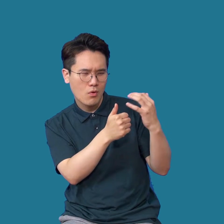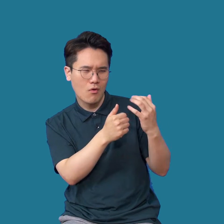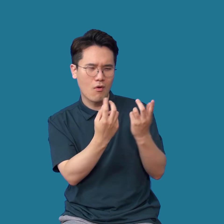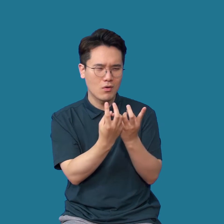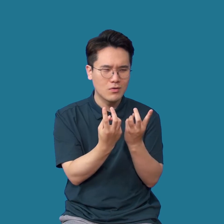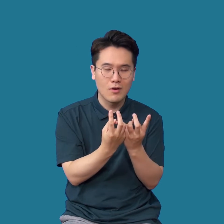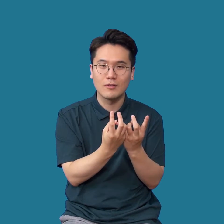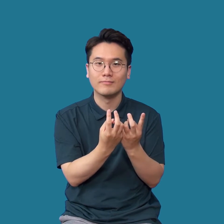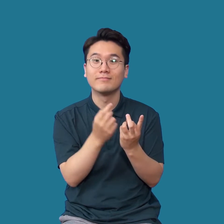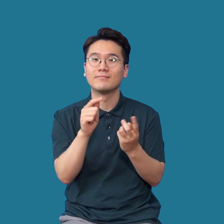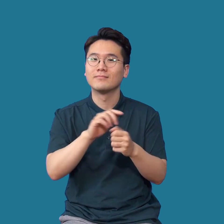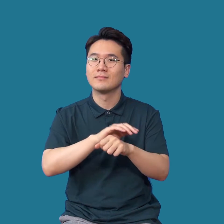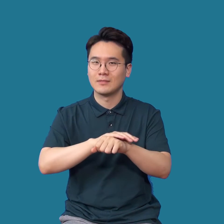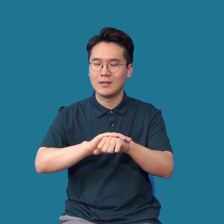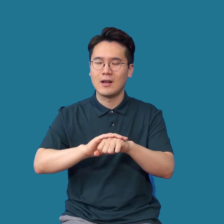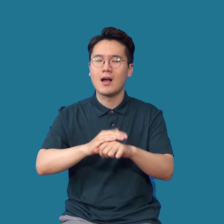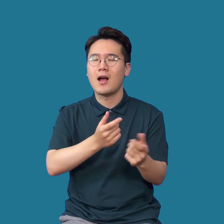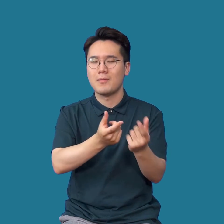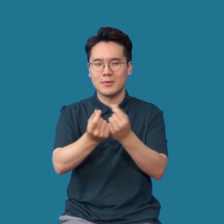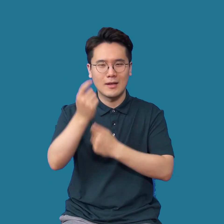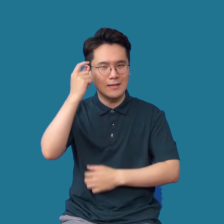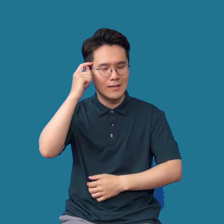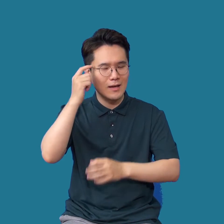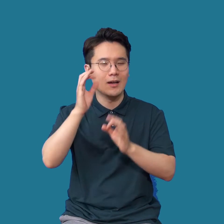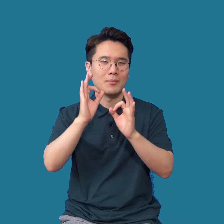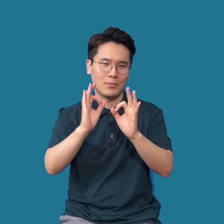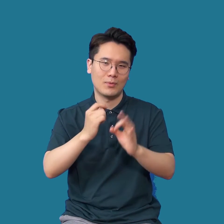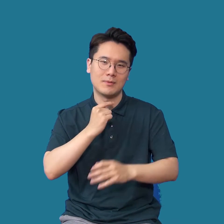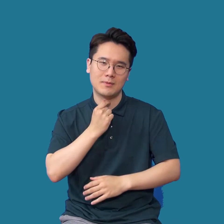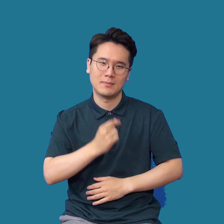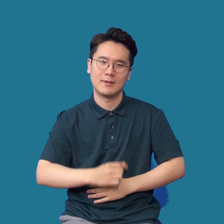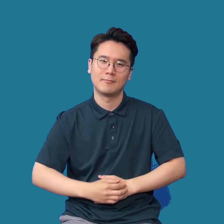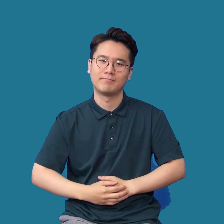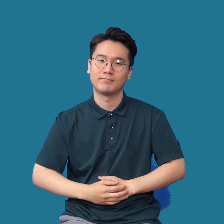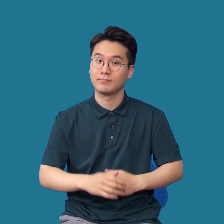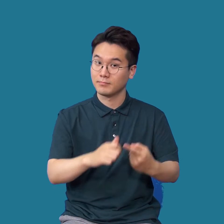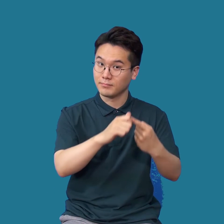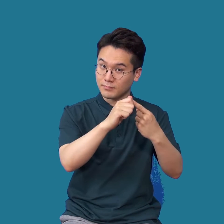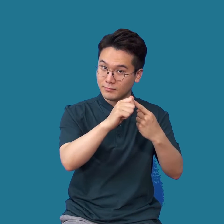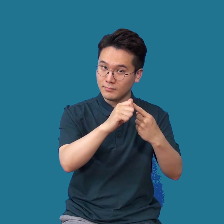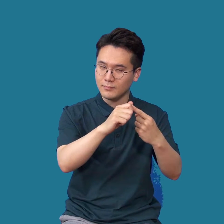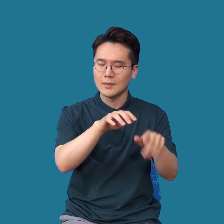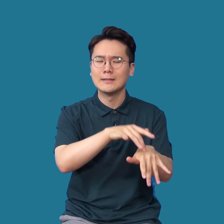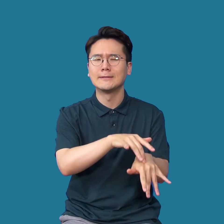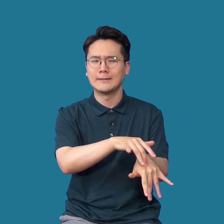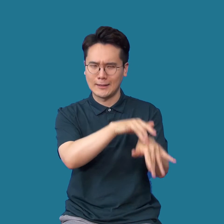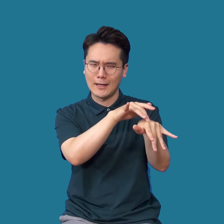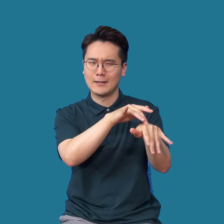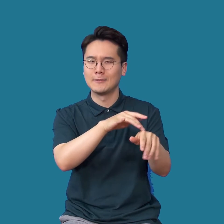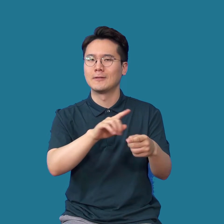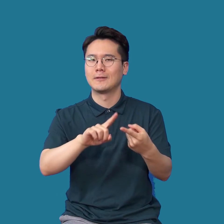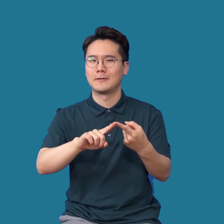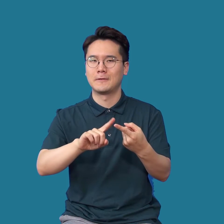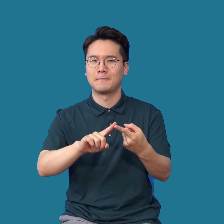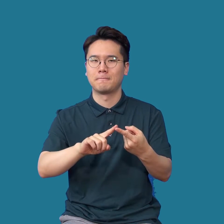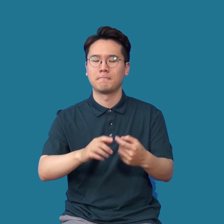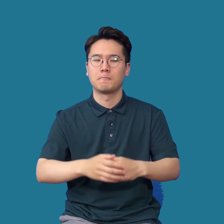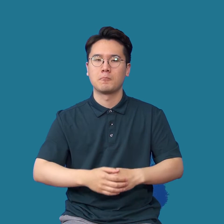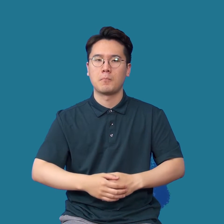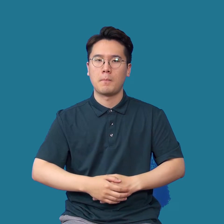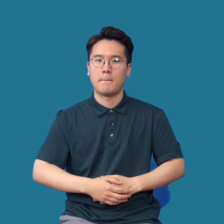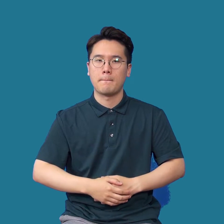같이 생각을 해보려고 합니다. 첫째는 사탄입니다. 33절 보면 누가